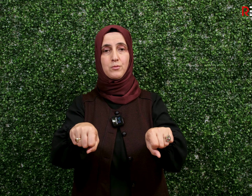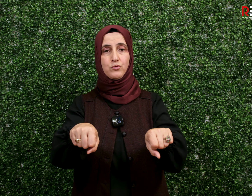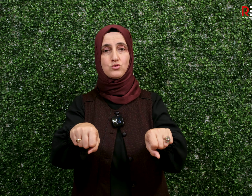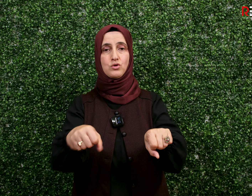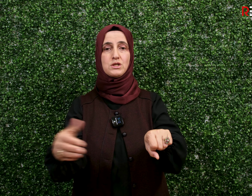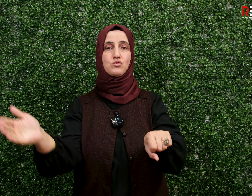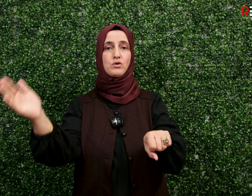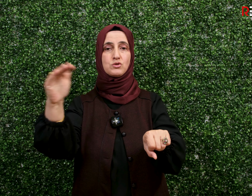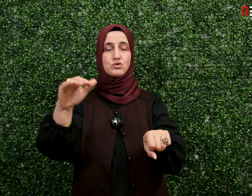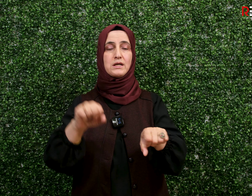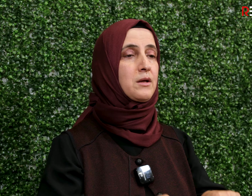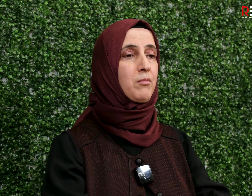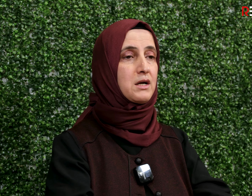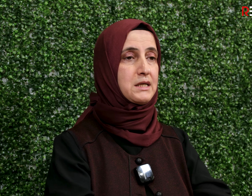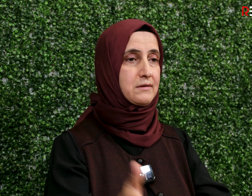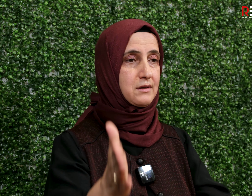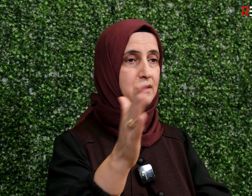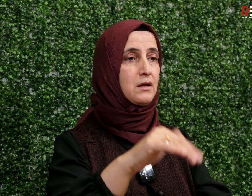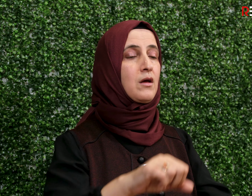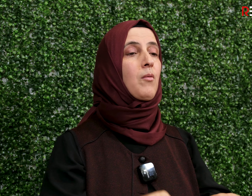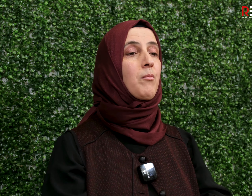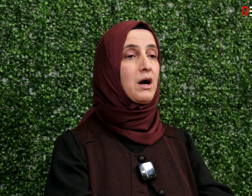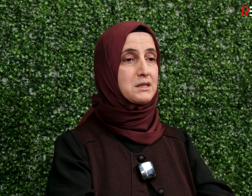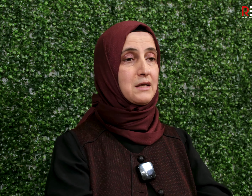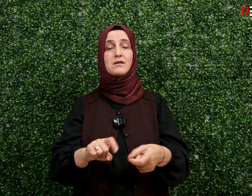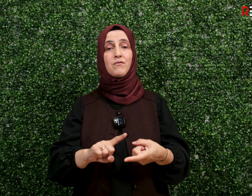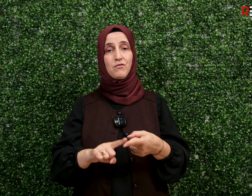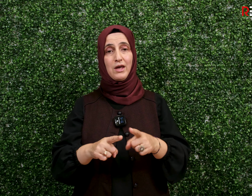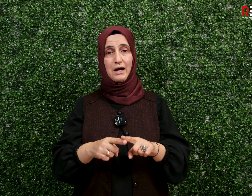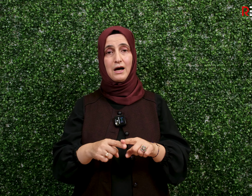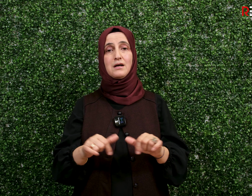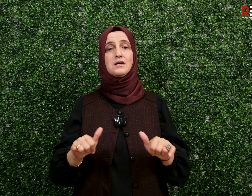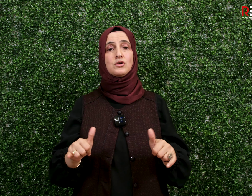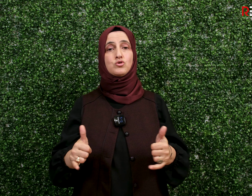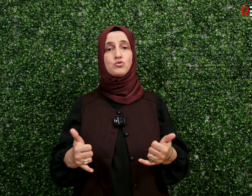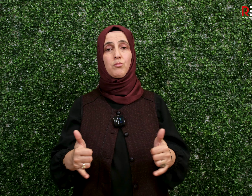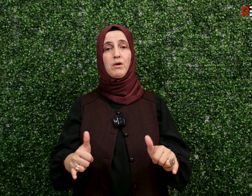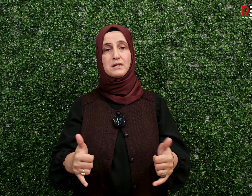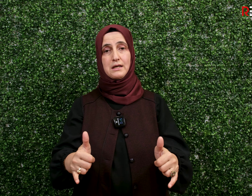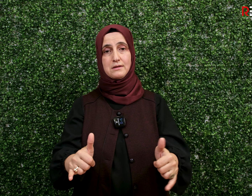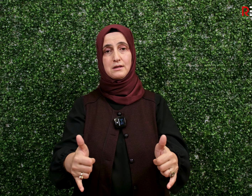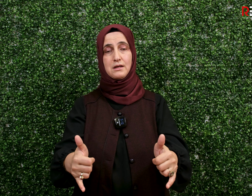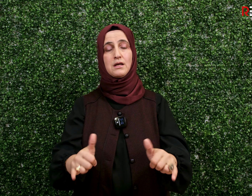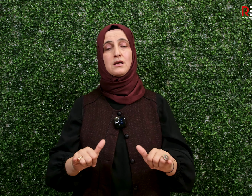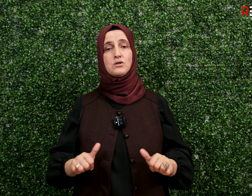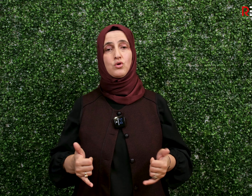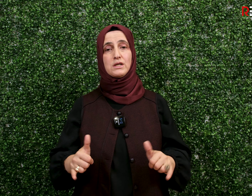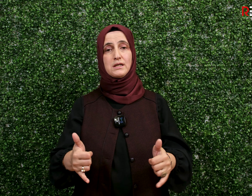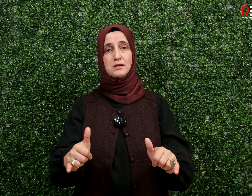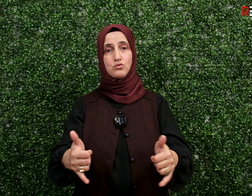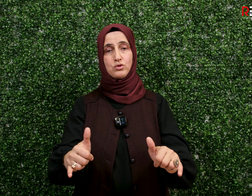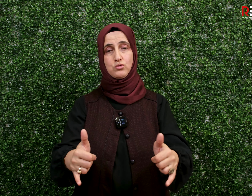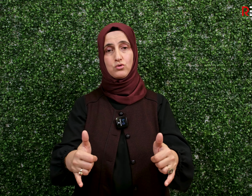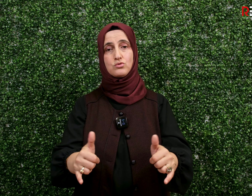yapıyoruz önce sonra şu şekilde market, market veya şu market. Şöyle ileriye doğru gidiyoruz.